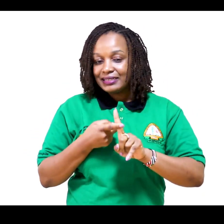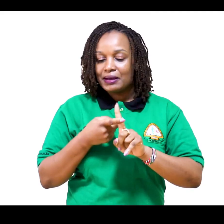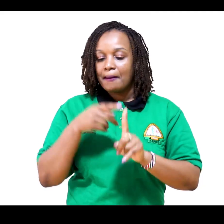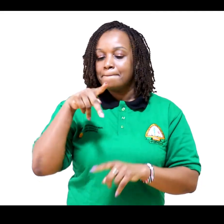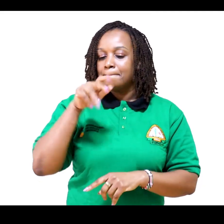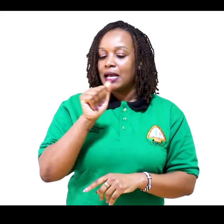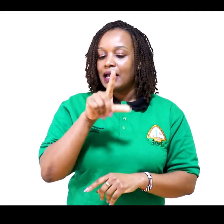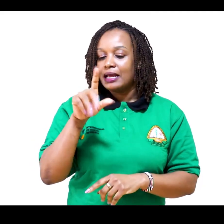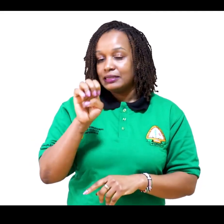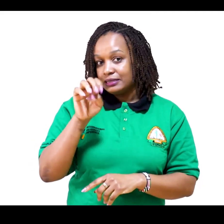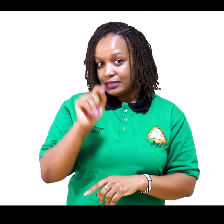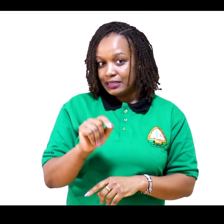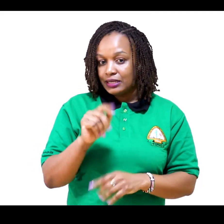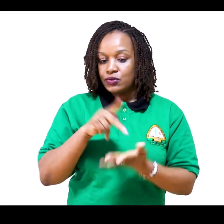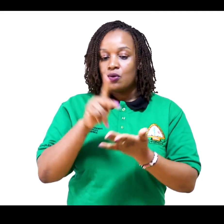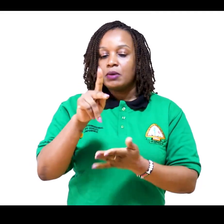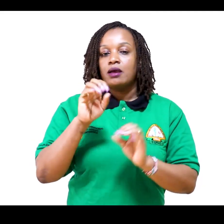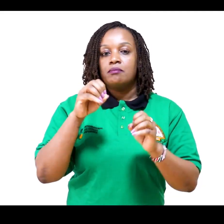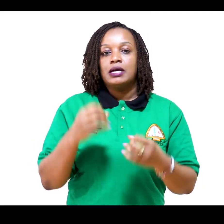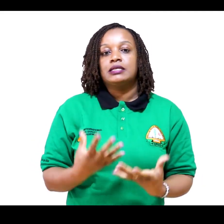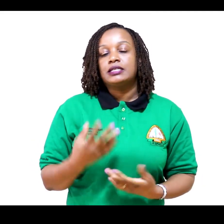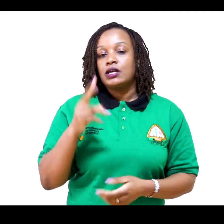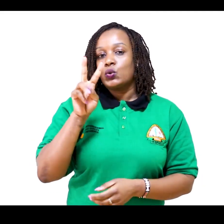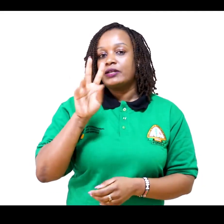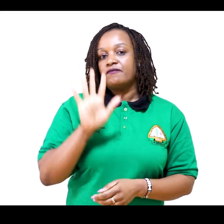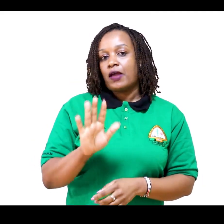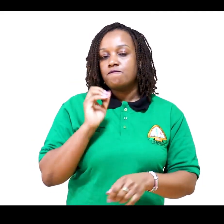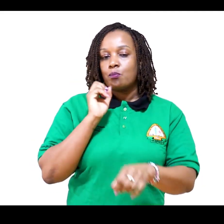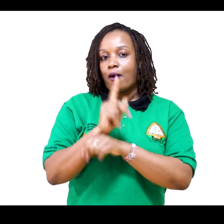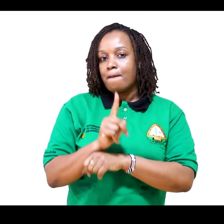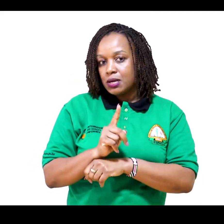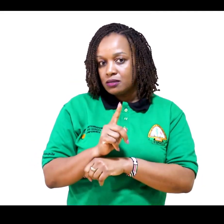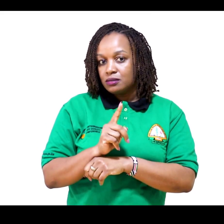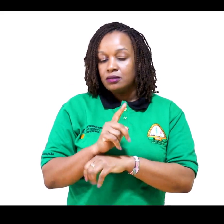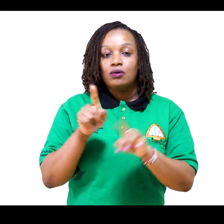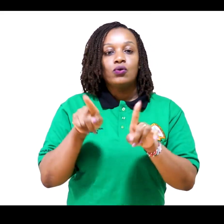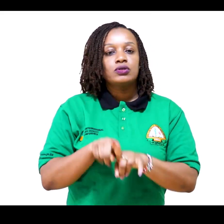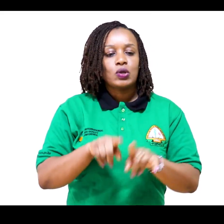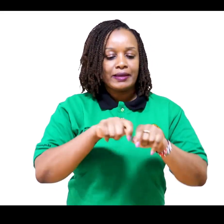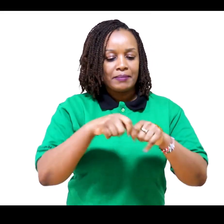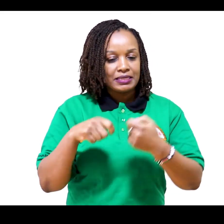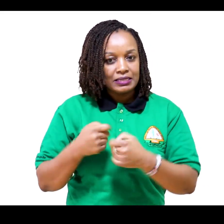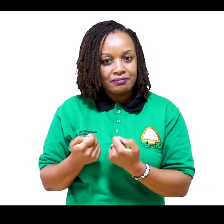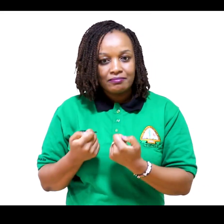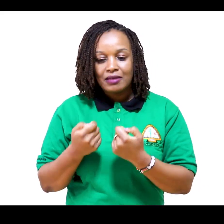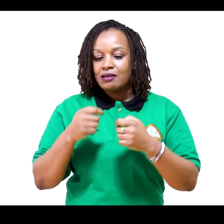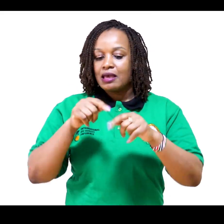kwa shilingi 25. Kuweka alama kwenye takataka, mbao, masanduku ya